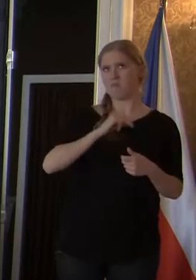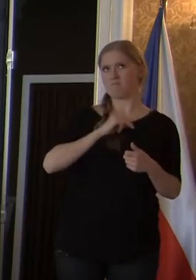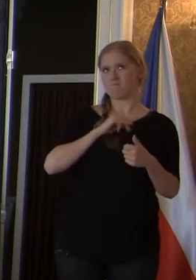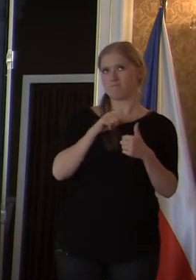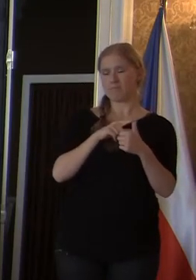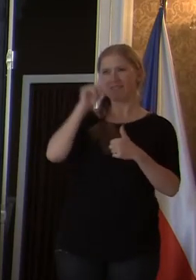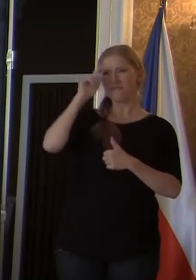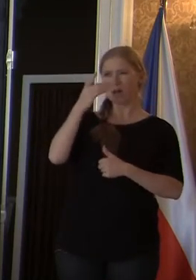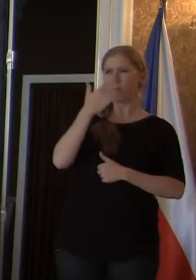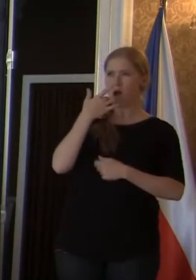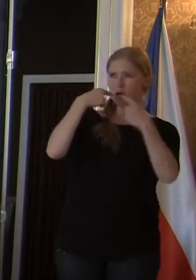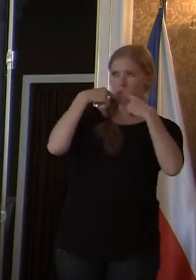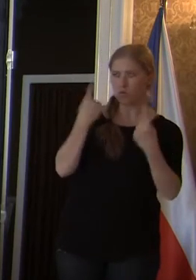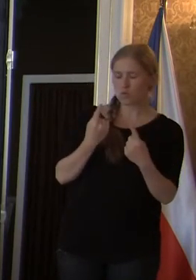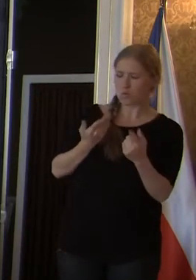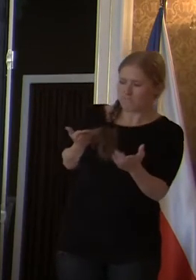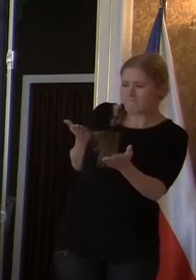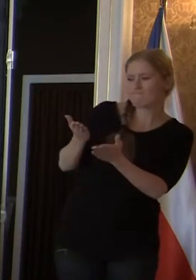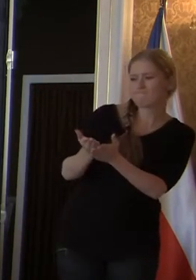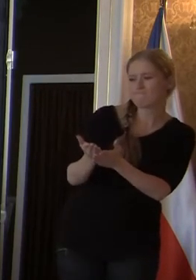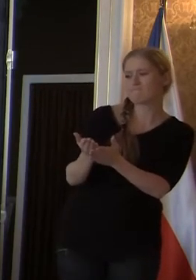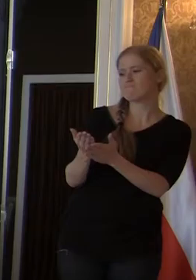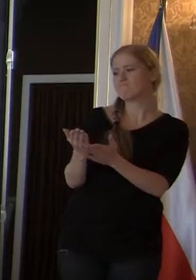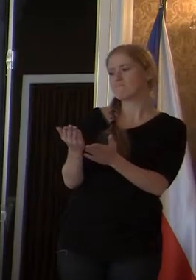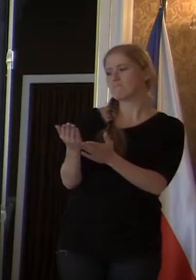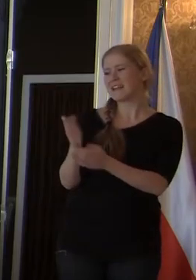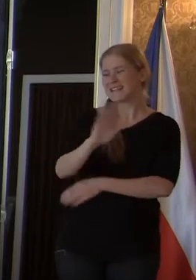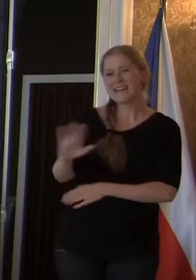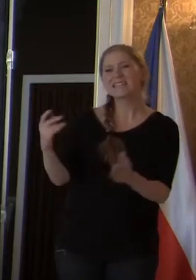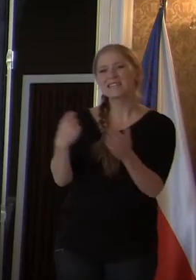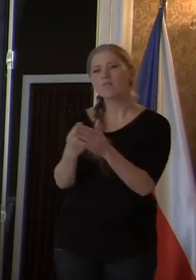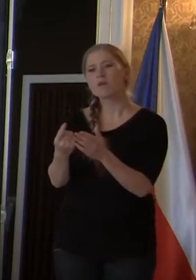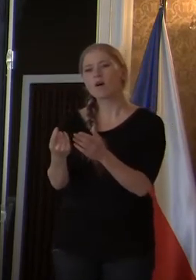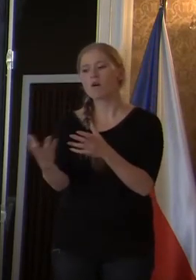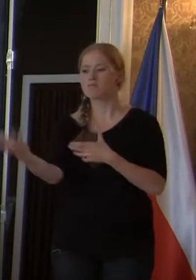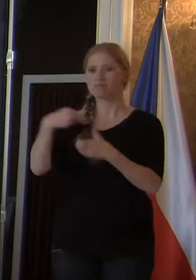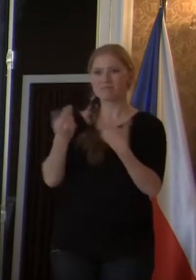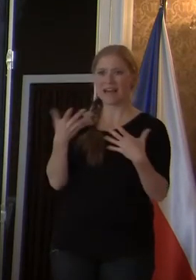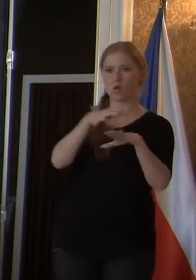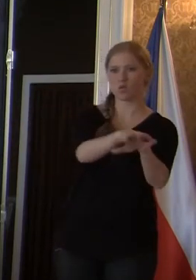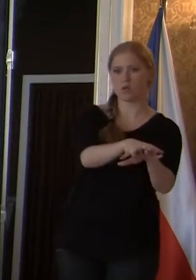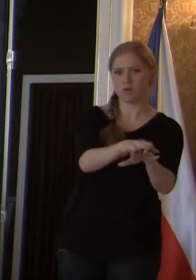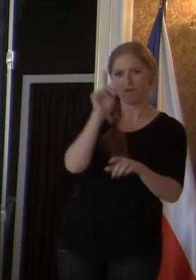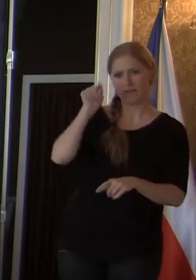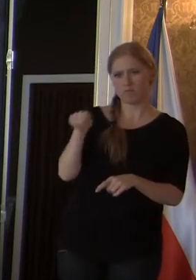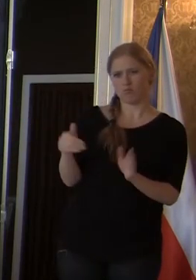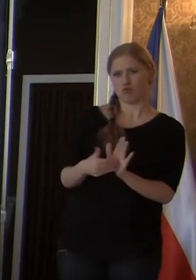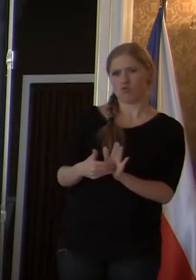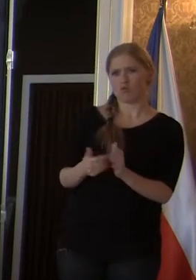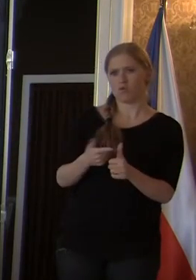pracovat žáky, kteří budou inkludováni a na druhé straně, aby chtěli. A